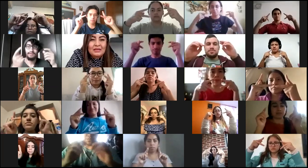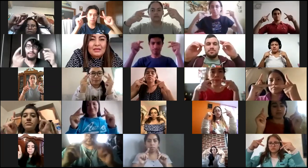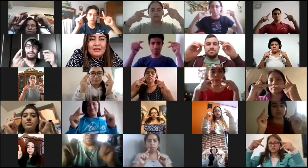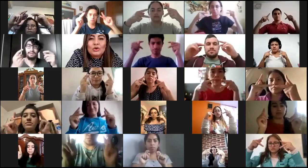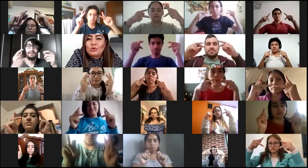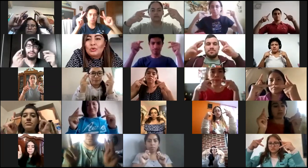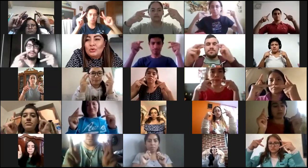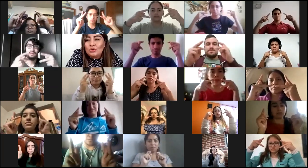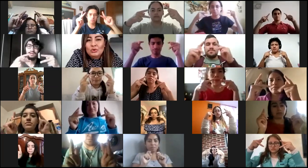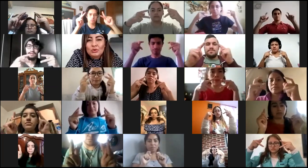Q,